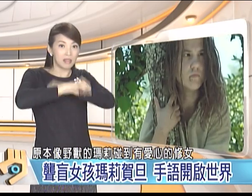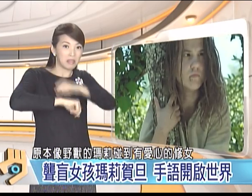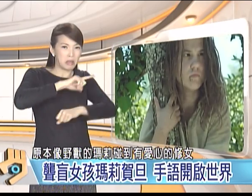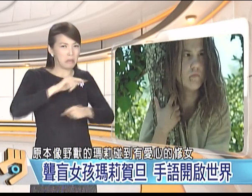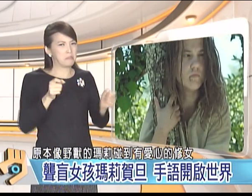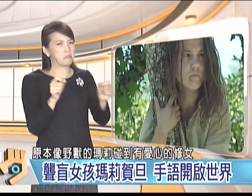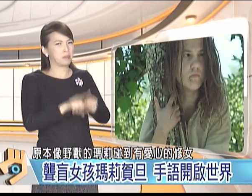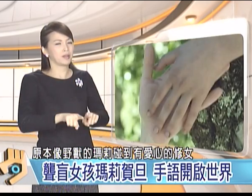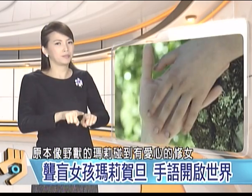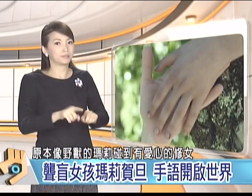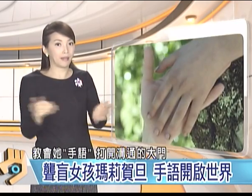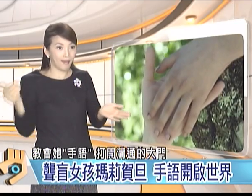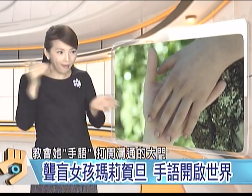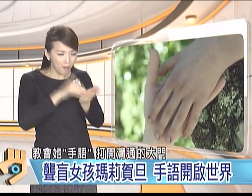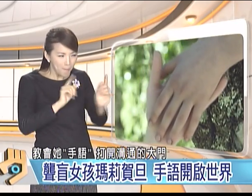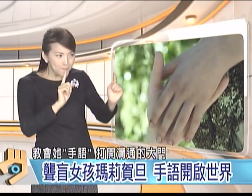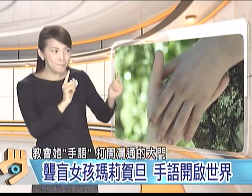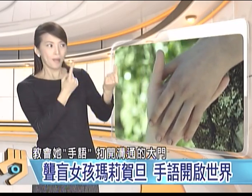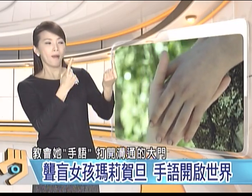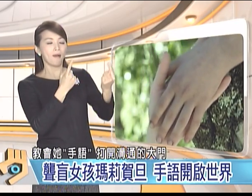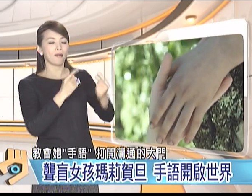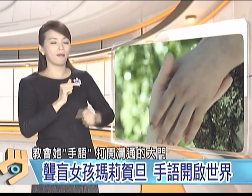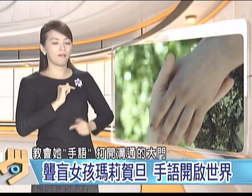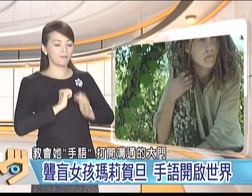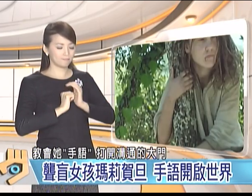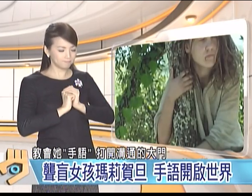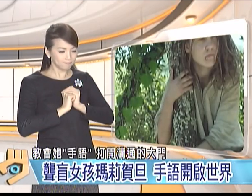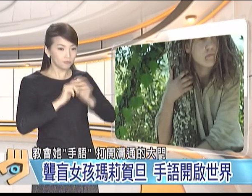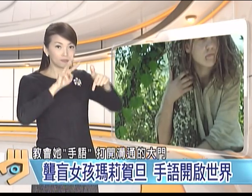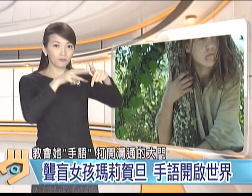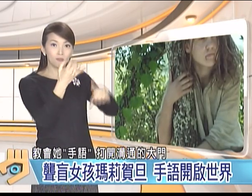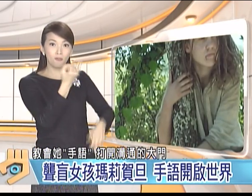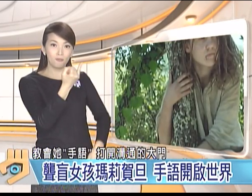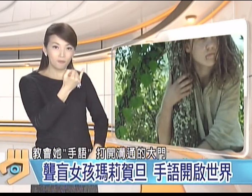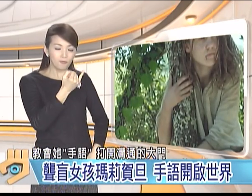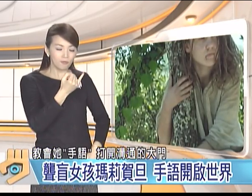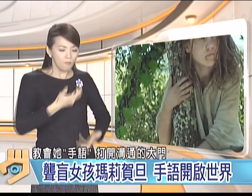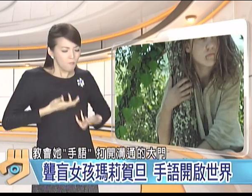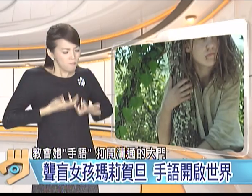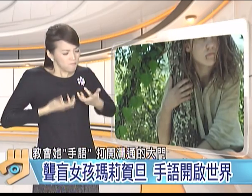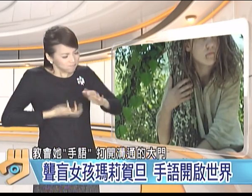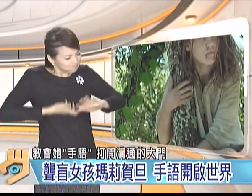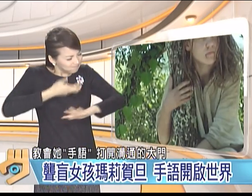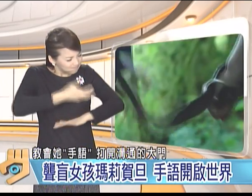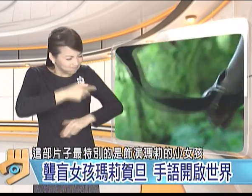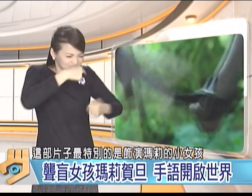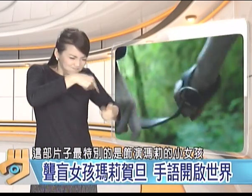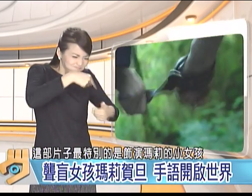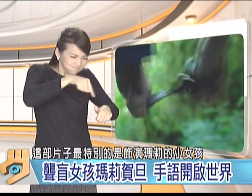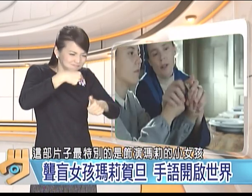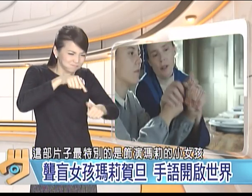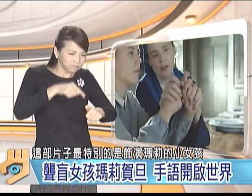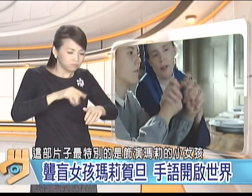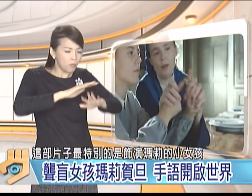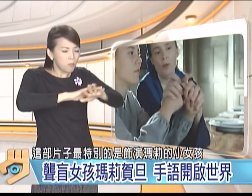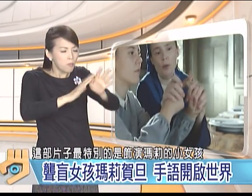女，教会她手语，打开了沟通的大门。而这部片子最特别的